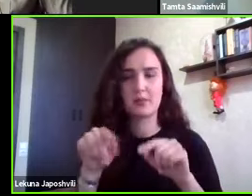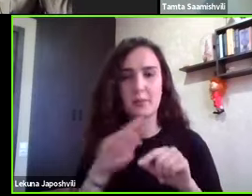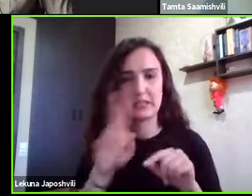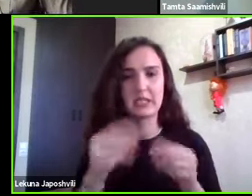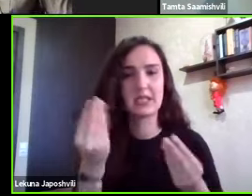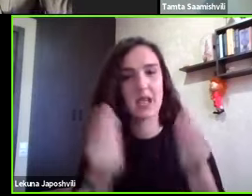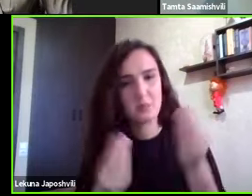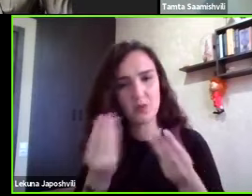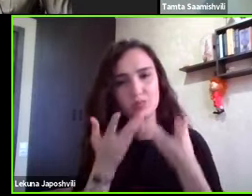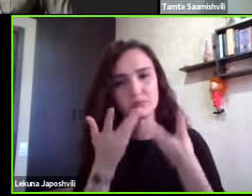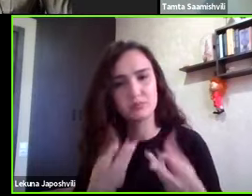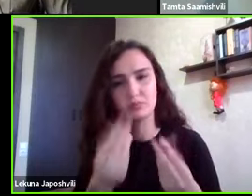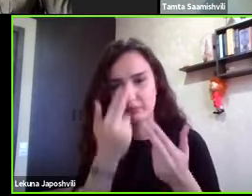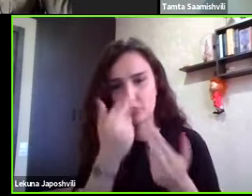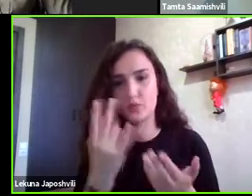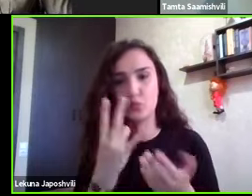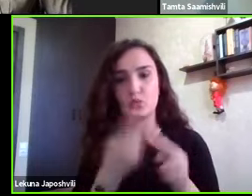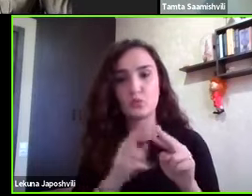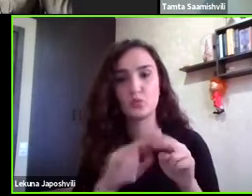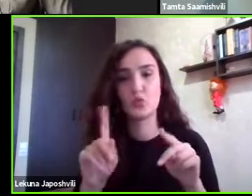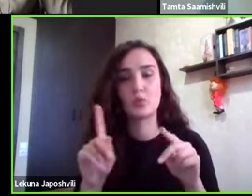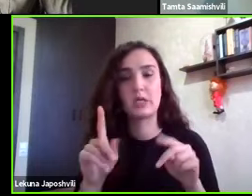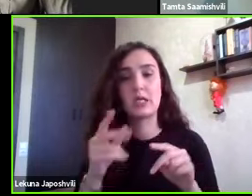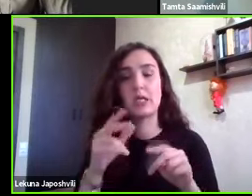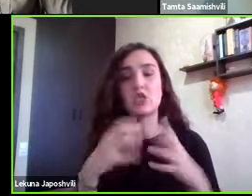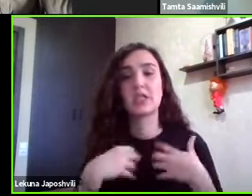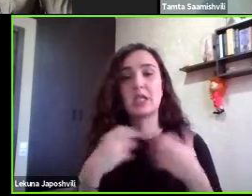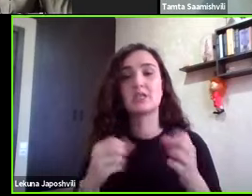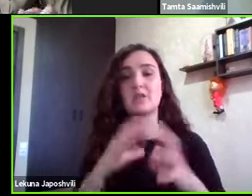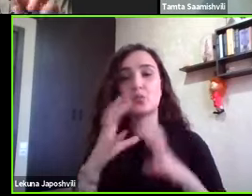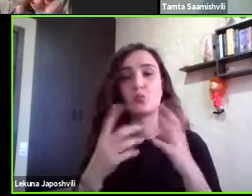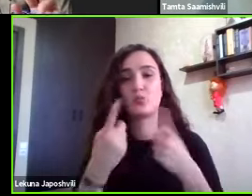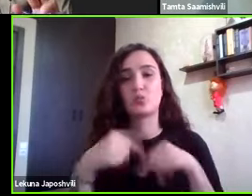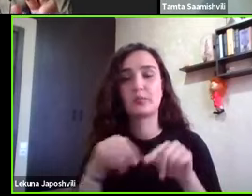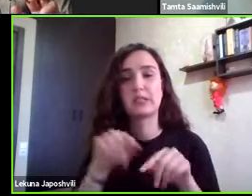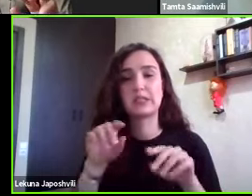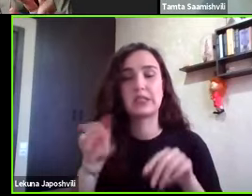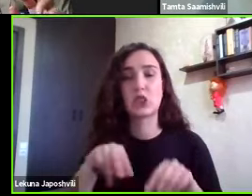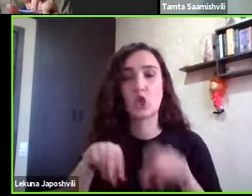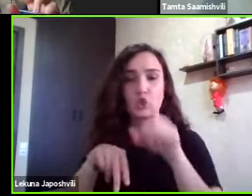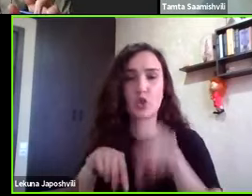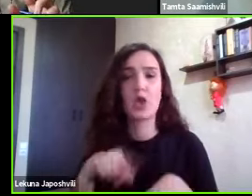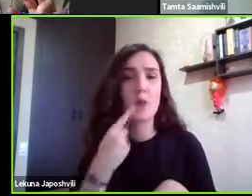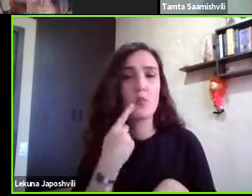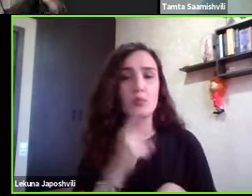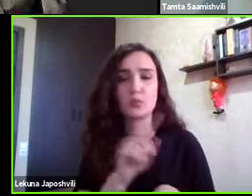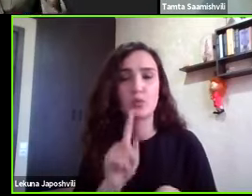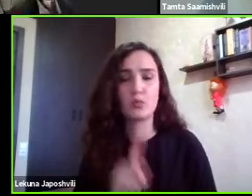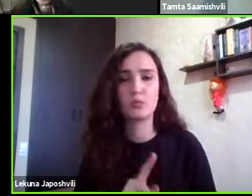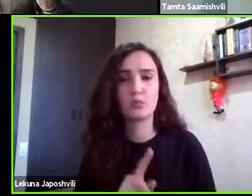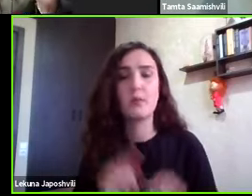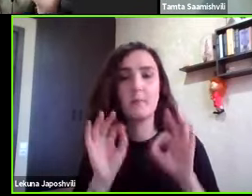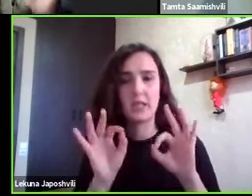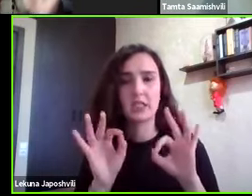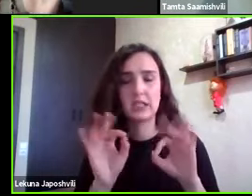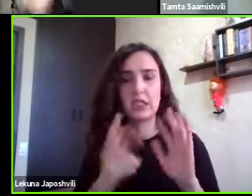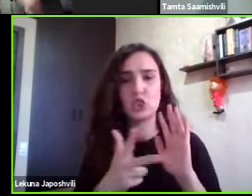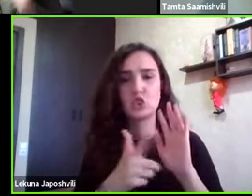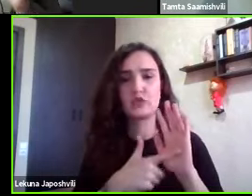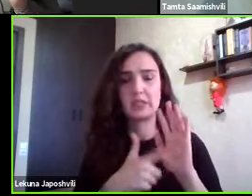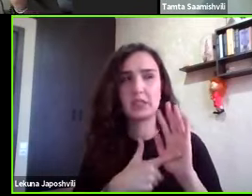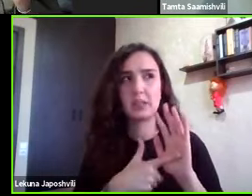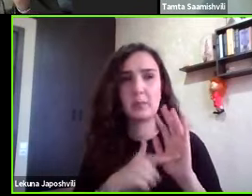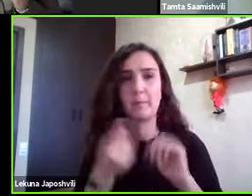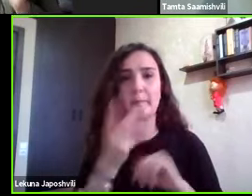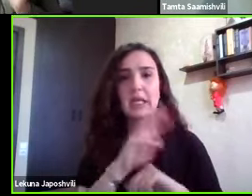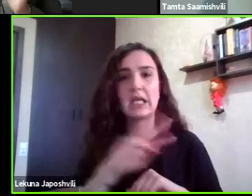თამაშით, იმიტომ რომ ესე იგი ჯანმოს დირექტორმა ბატონმა გებრესიუსმა გითხრა, რომ მართალია 7